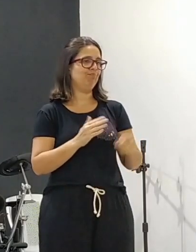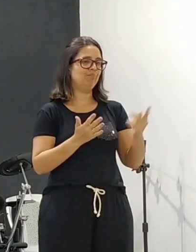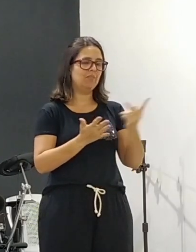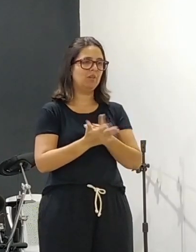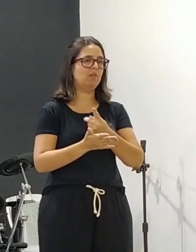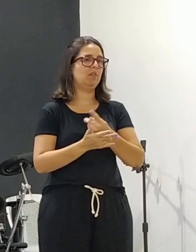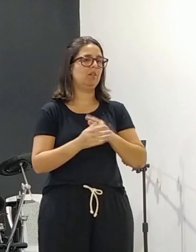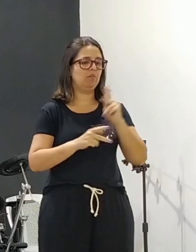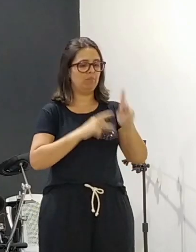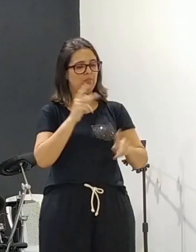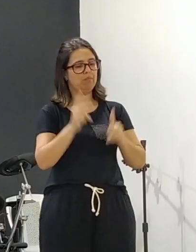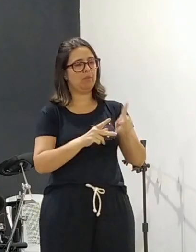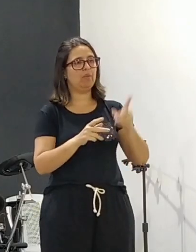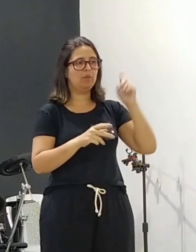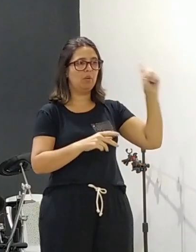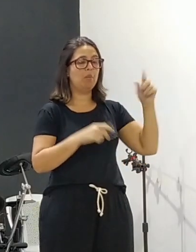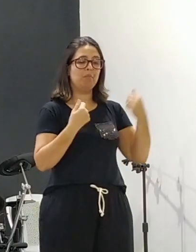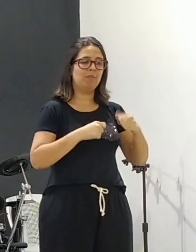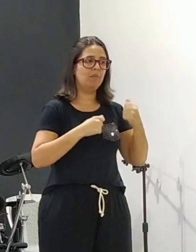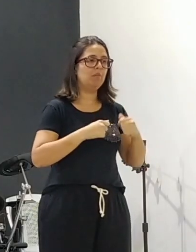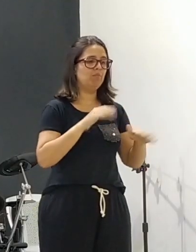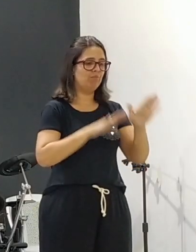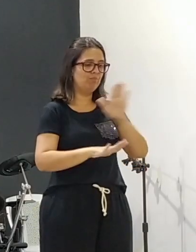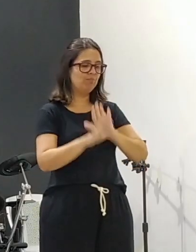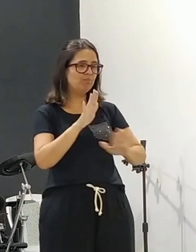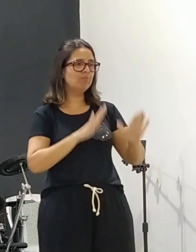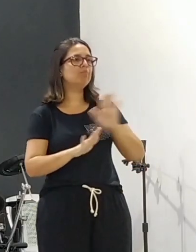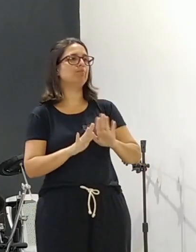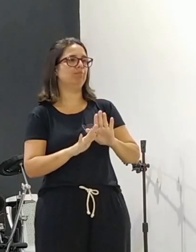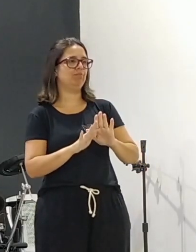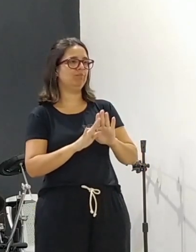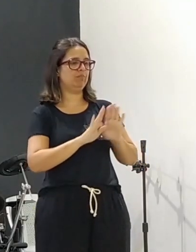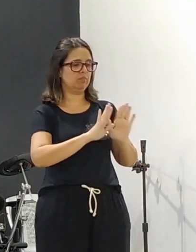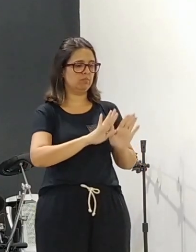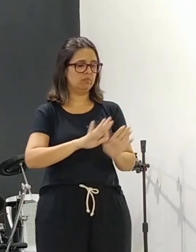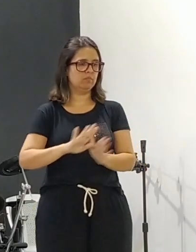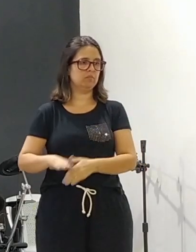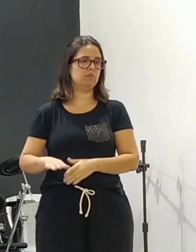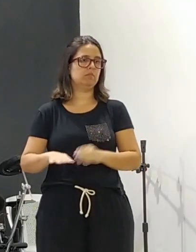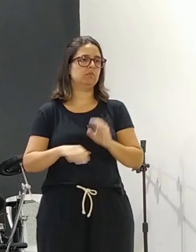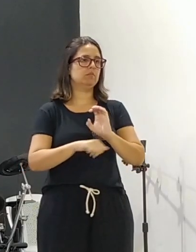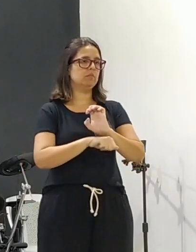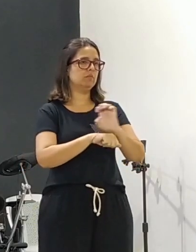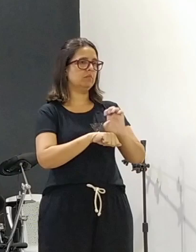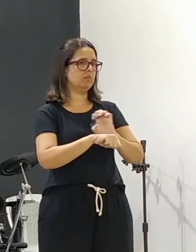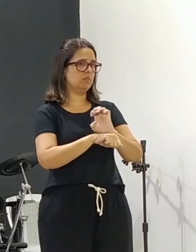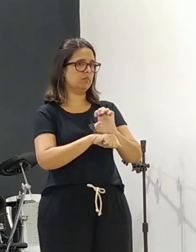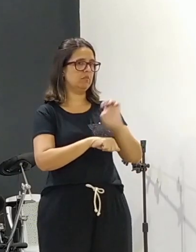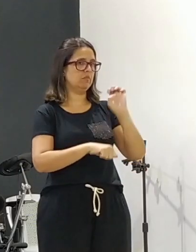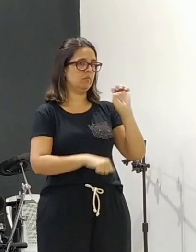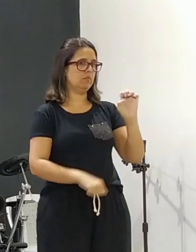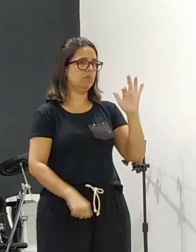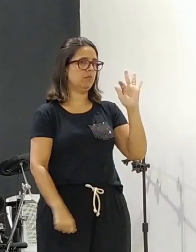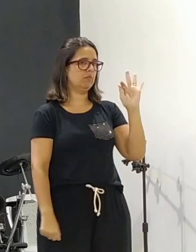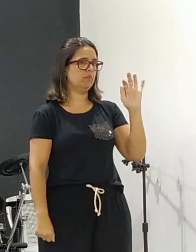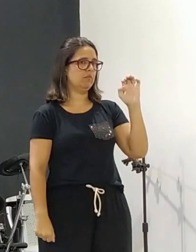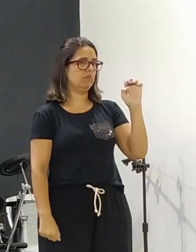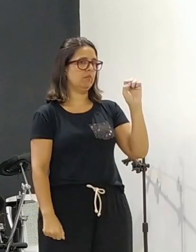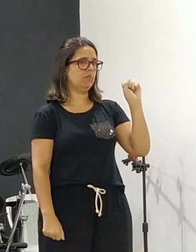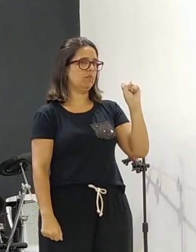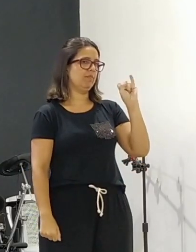Deus. E nós precisamos nos atentar para essas coisas. Efésios capítulo 2, versículo 1 e